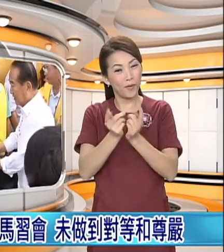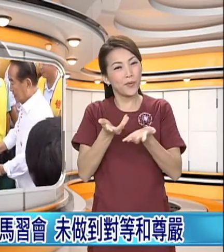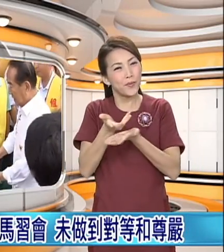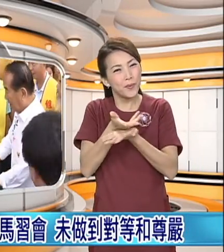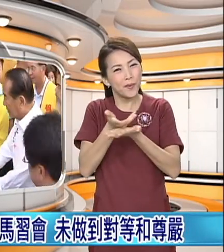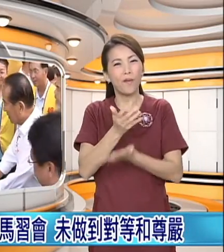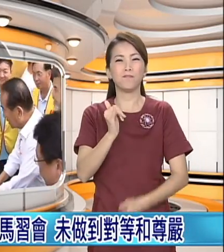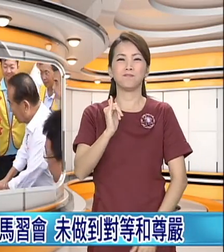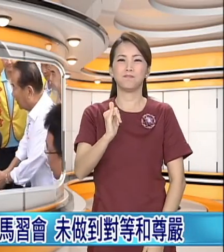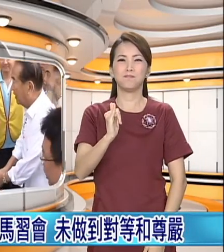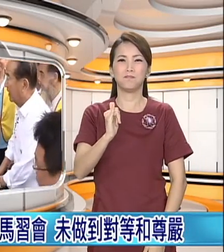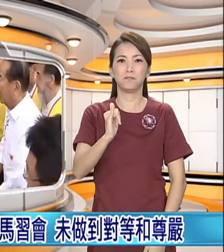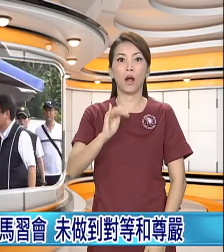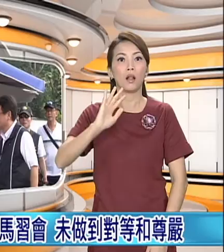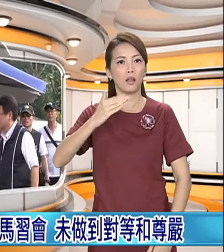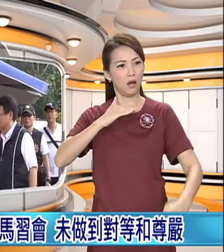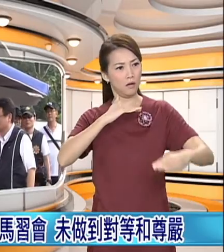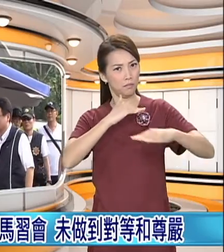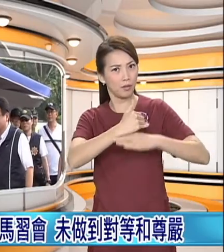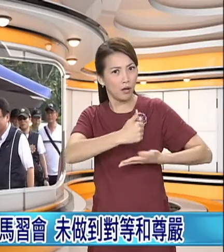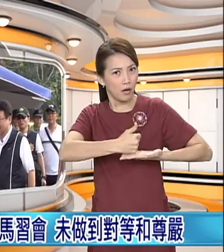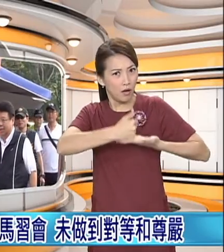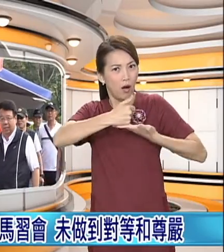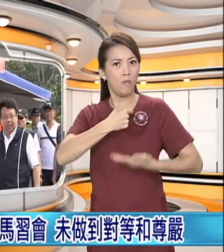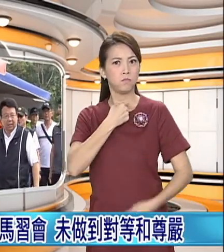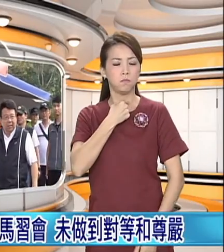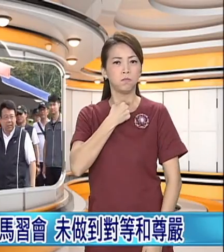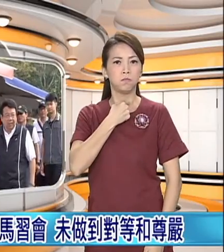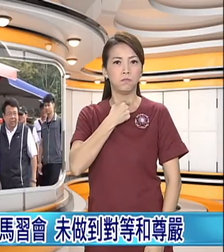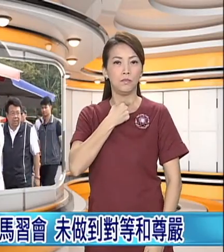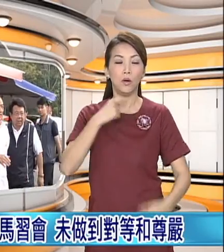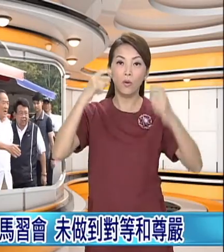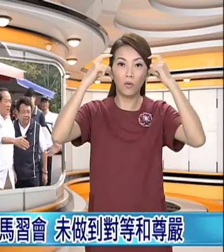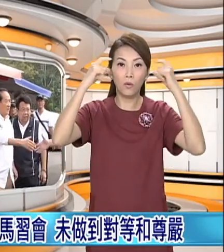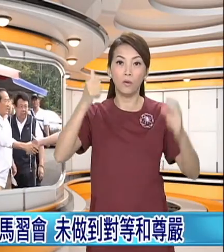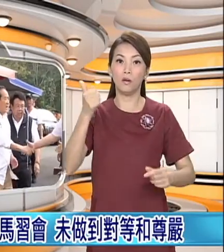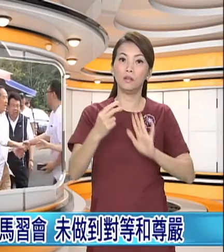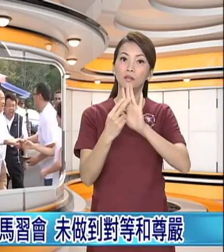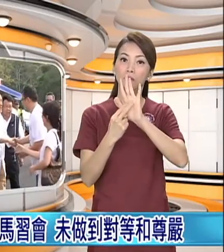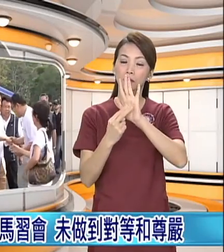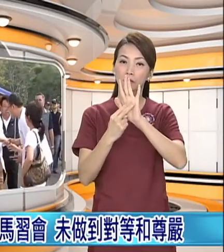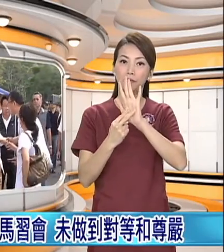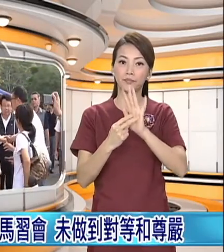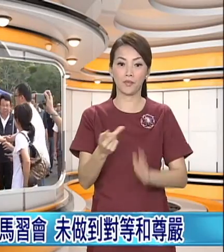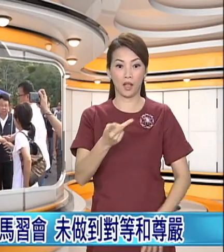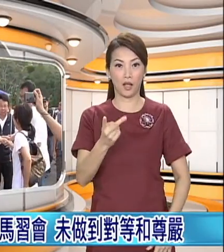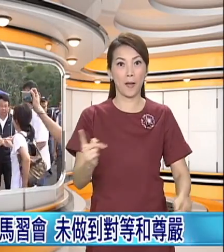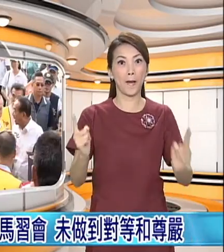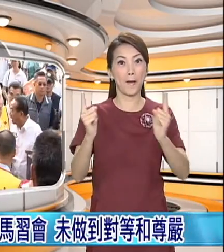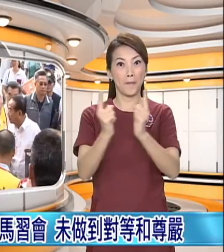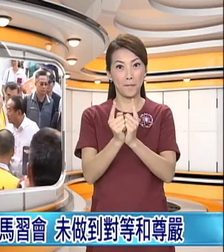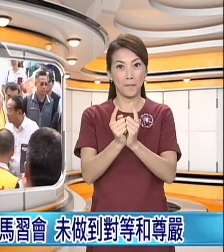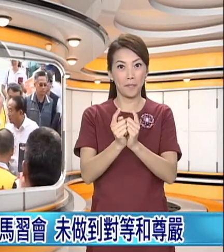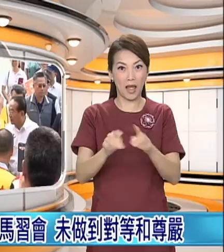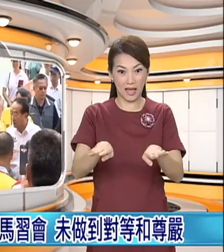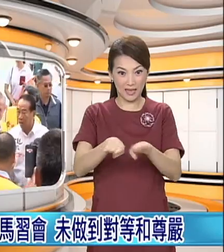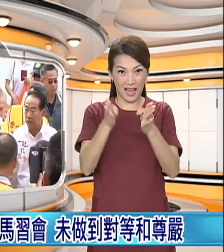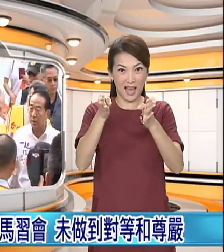跟尊严的原则下。宋楚瑜强调，马习会不论是在开场或会后记者会，